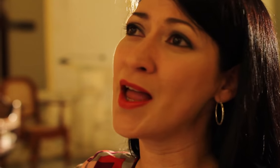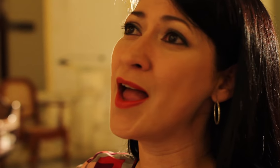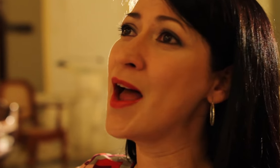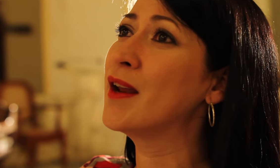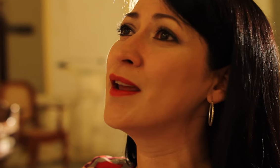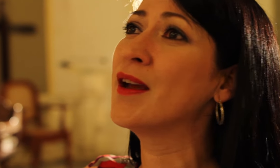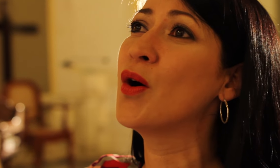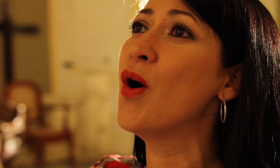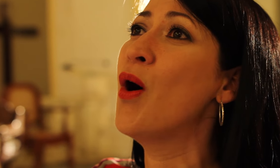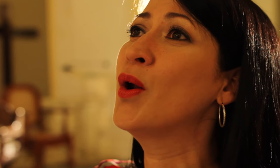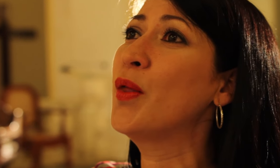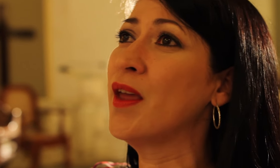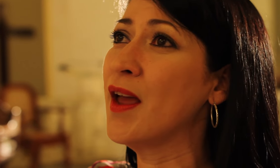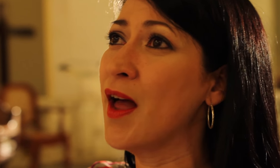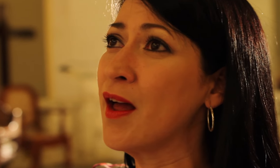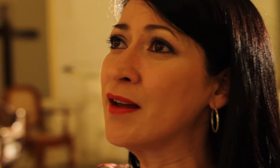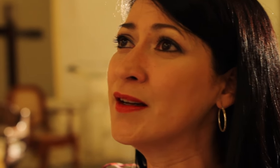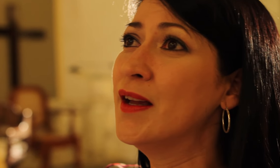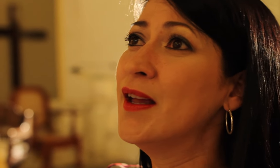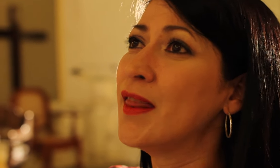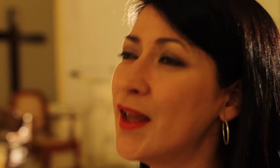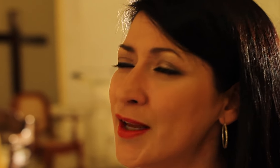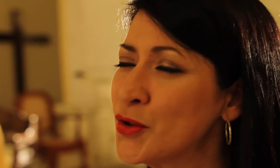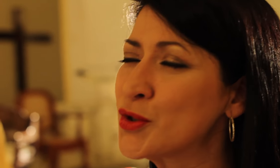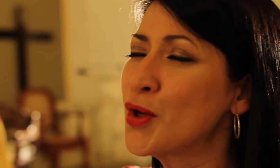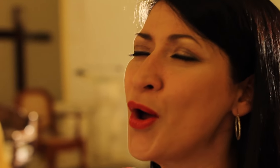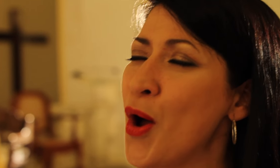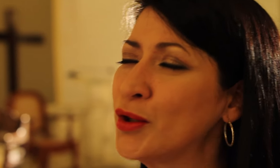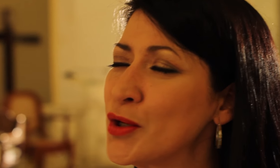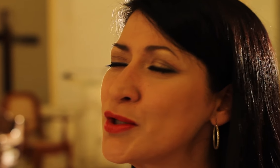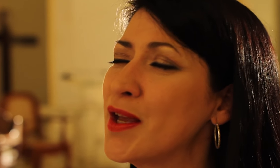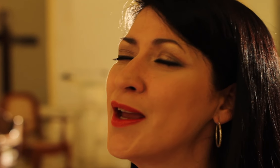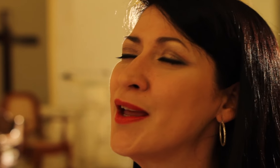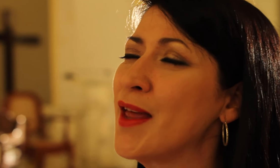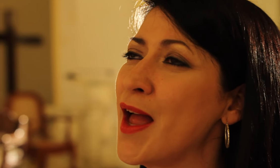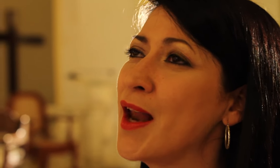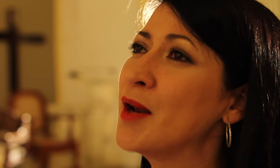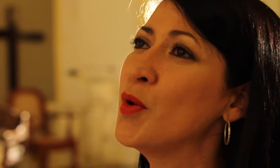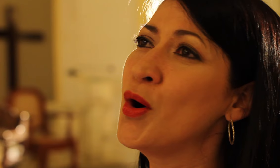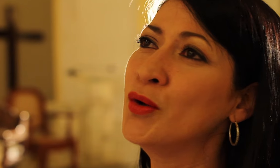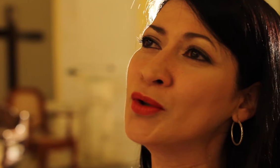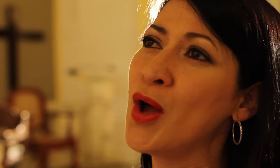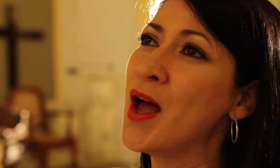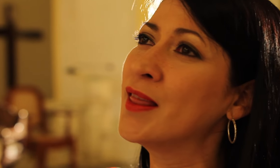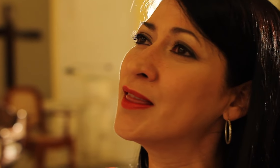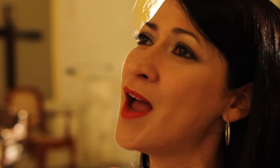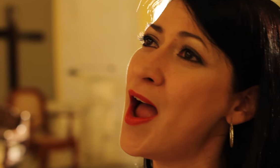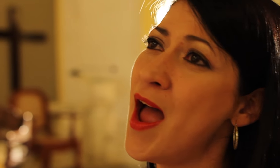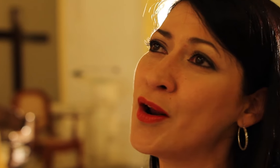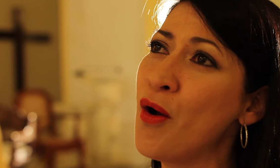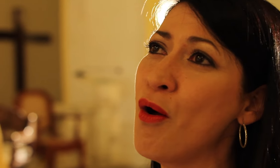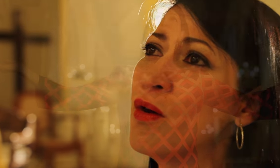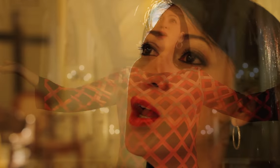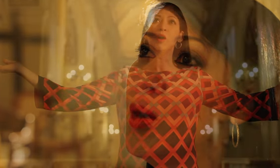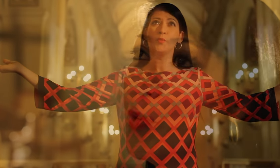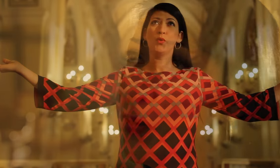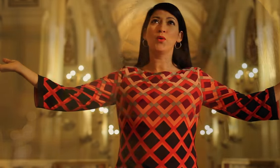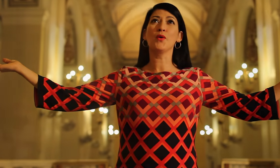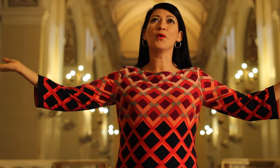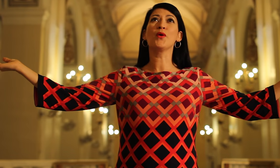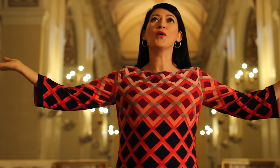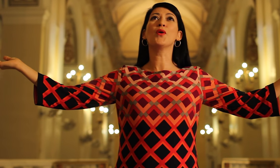misericordia de nosotros y del mundo entero.